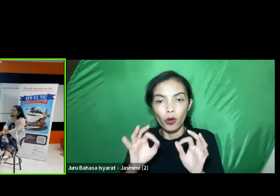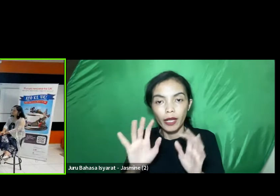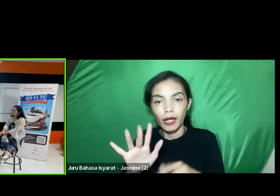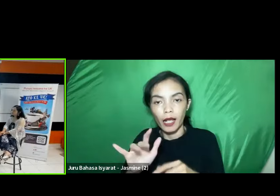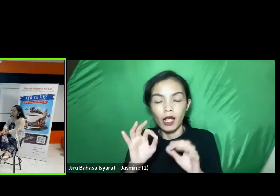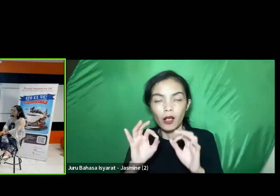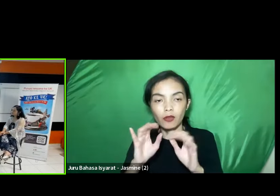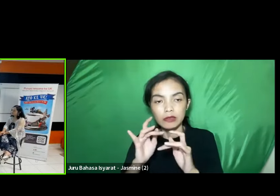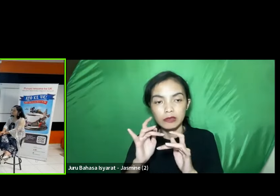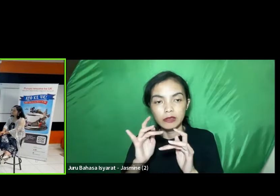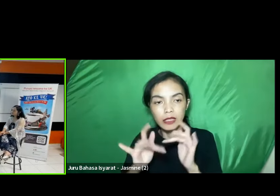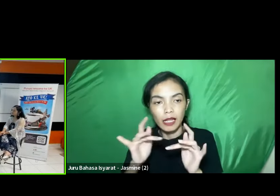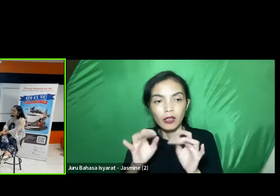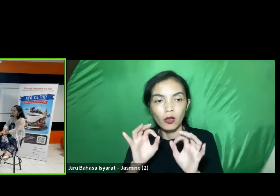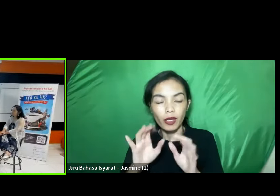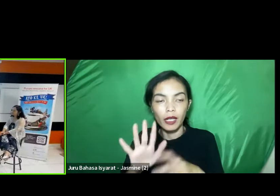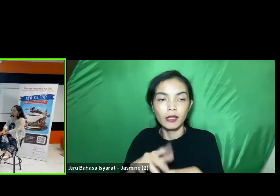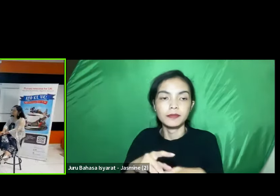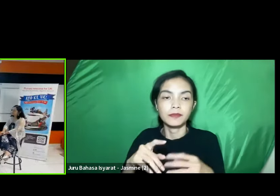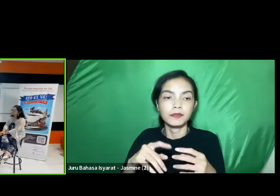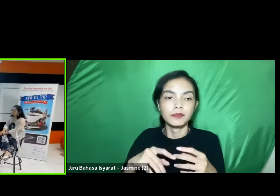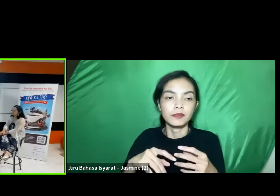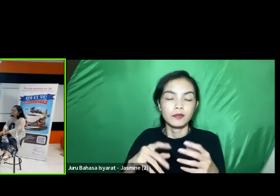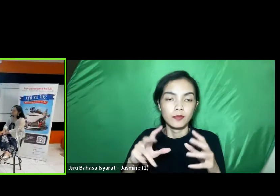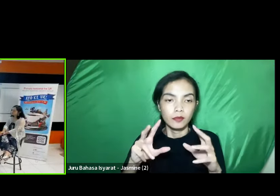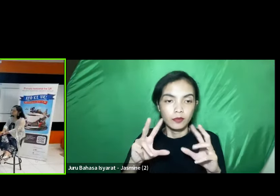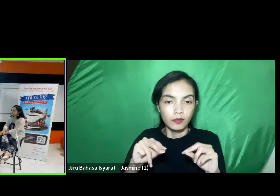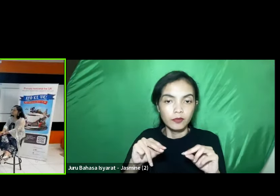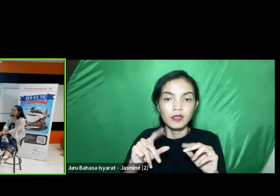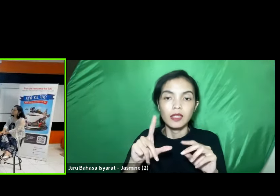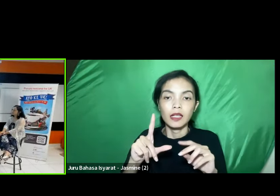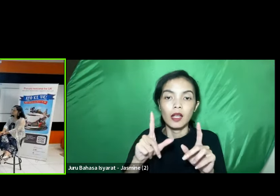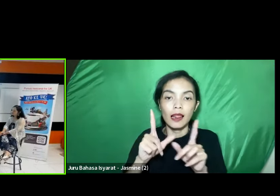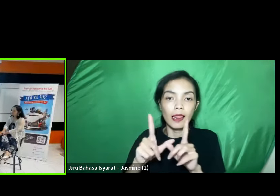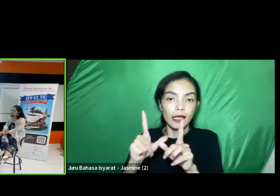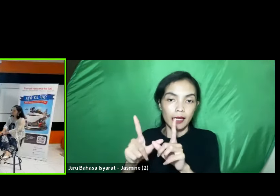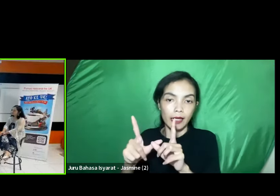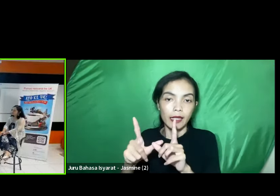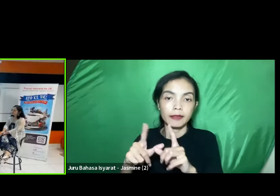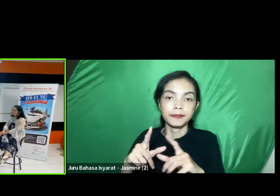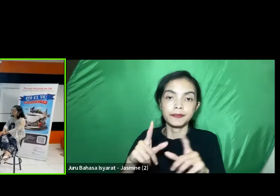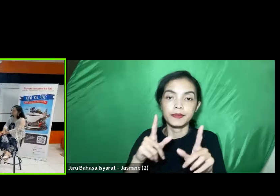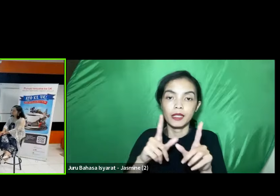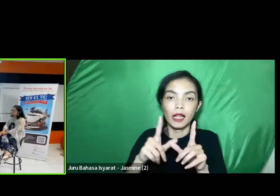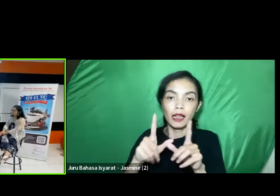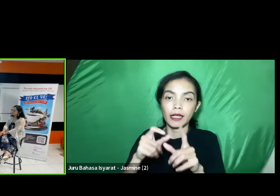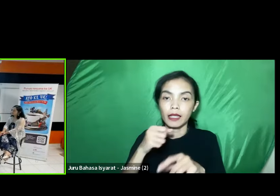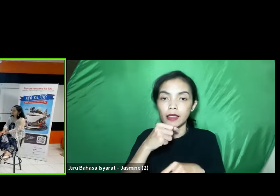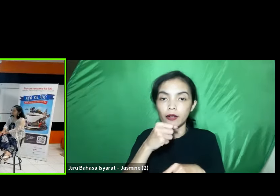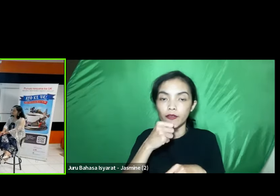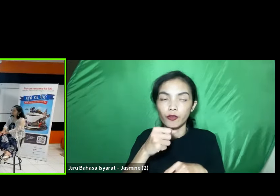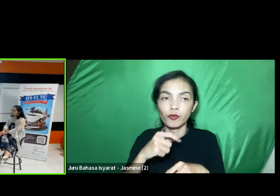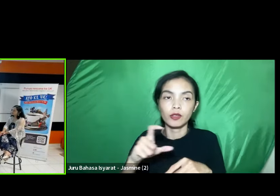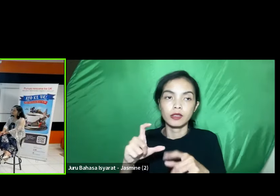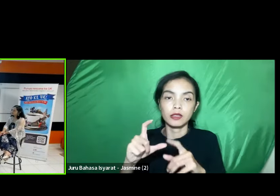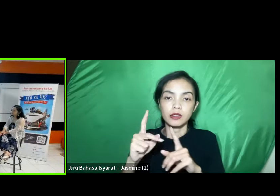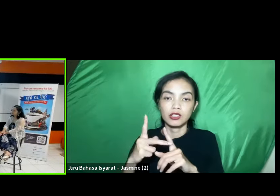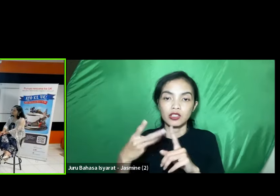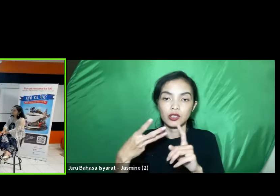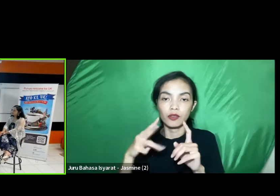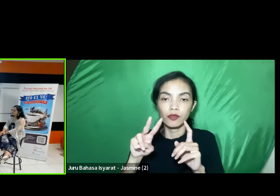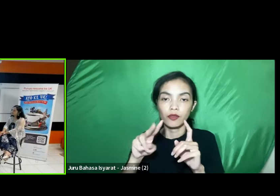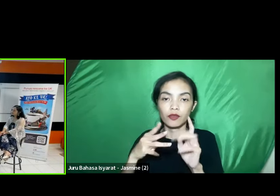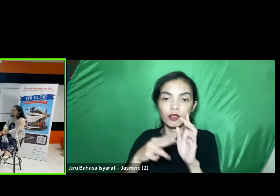iya link juga kan nanti akan dikirimin link interview dari ee kolega dari tim evenening di British Embassy